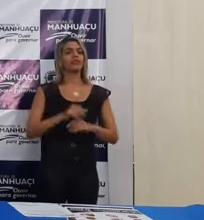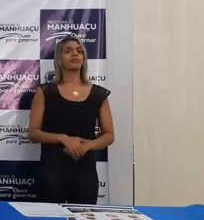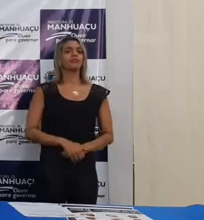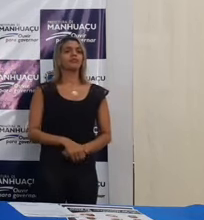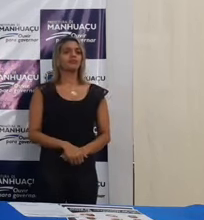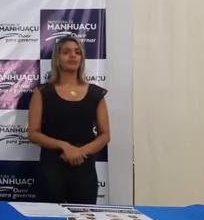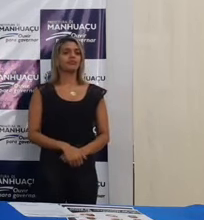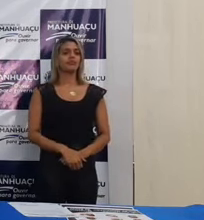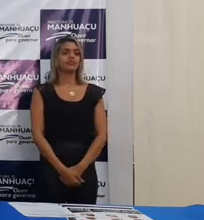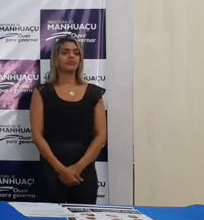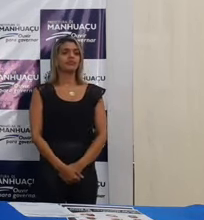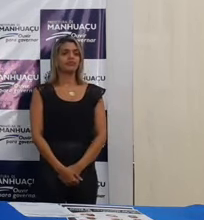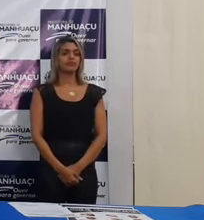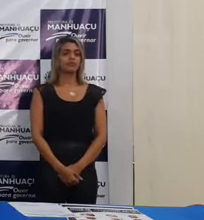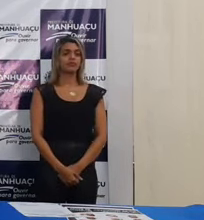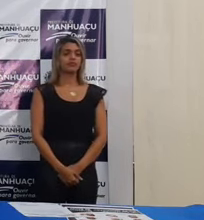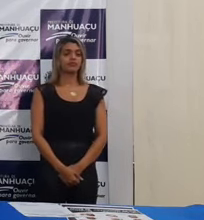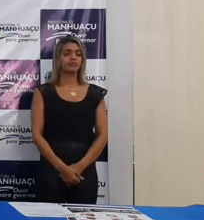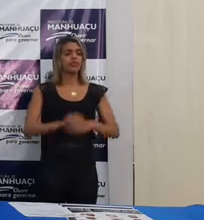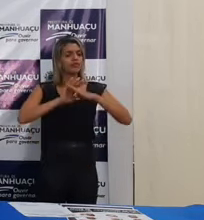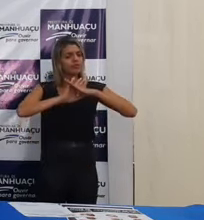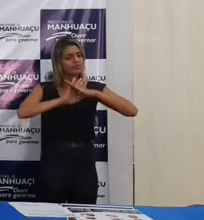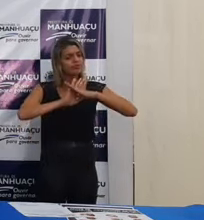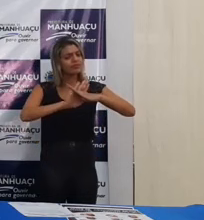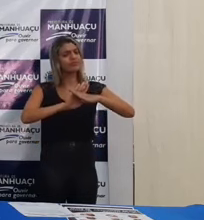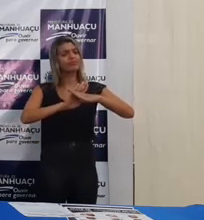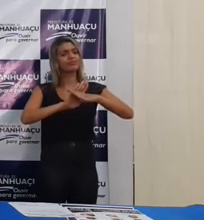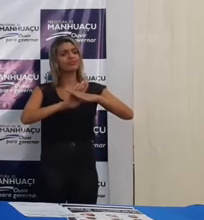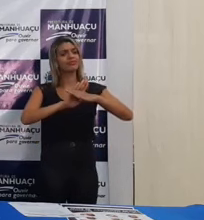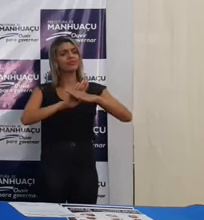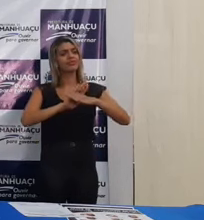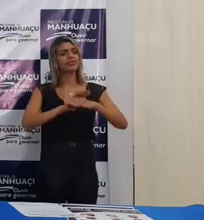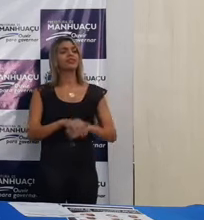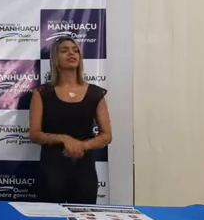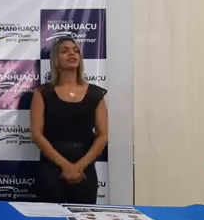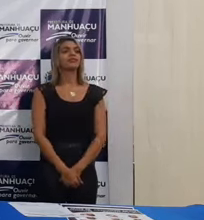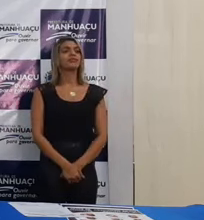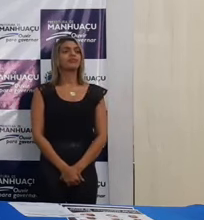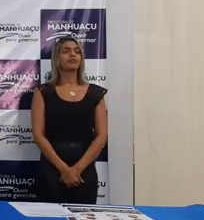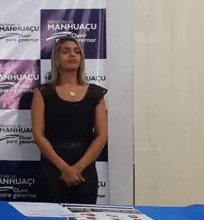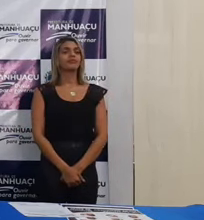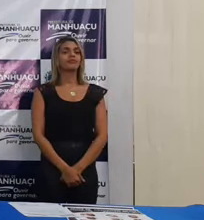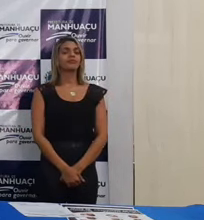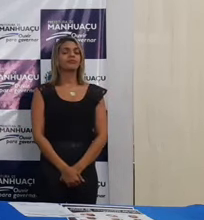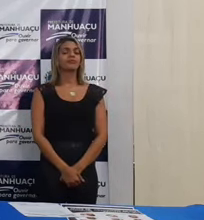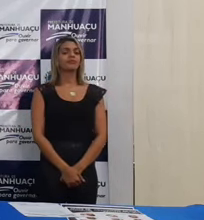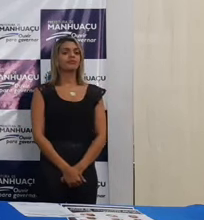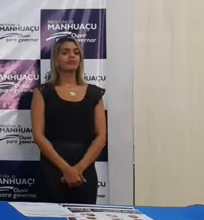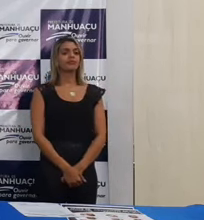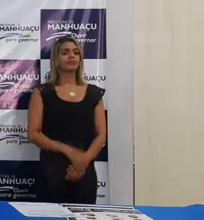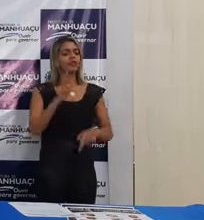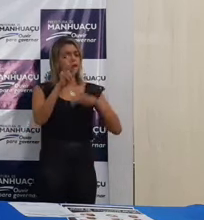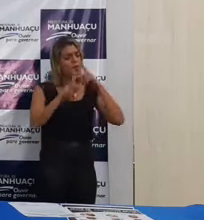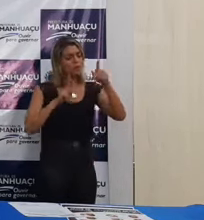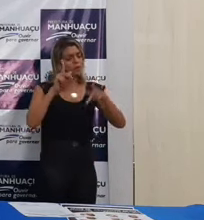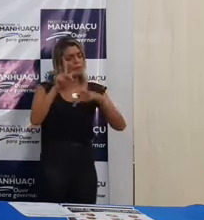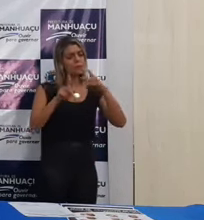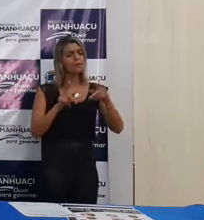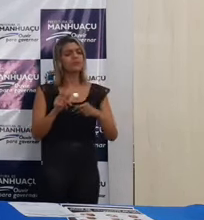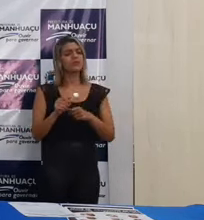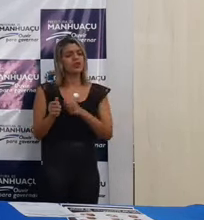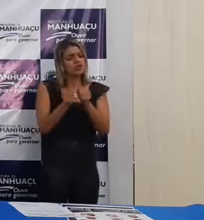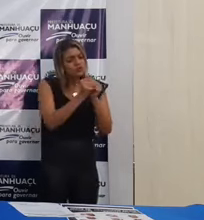ativamente. Está na hora da gente usar os métodos que a gente tem de fazer a divulgação, chamamento público a todos, para todos estarem